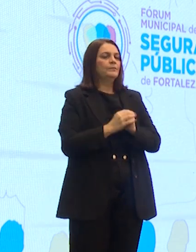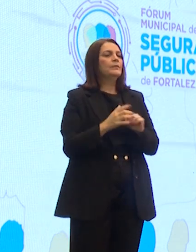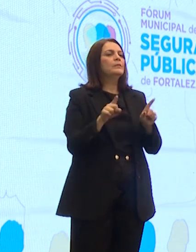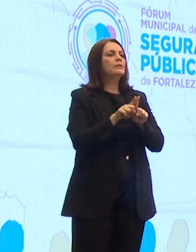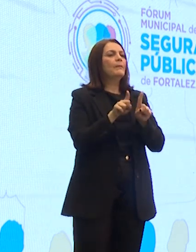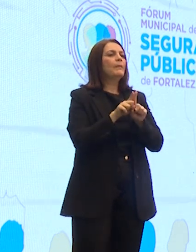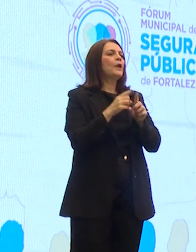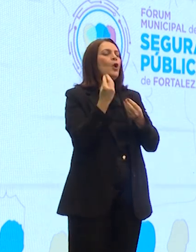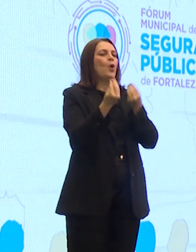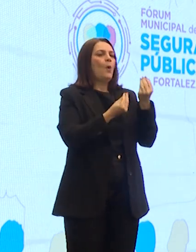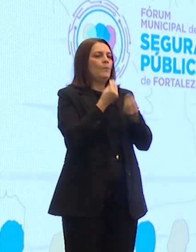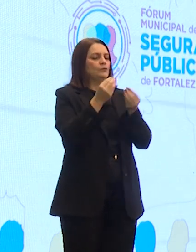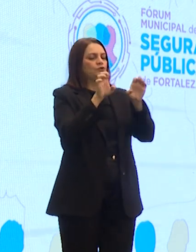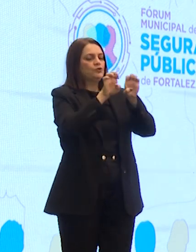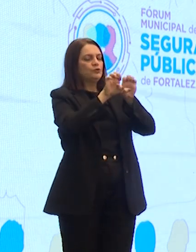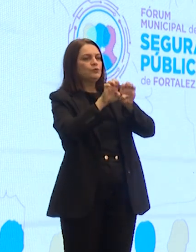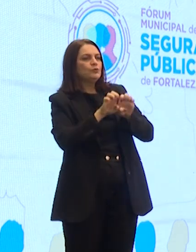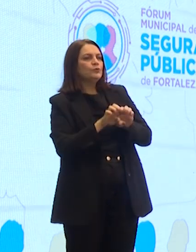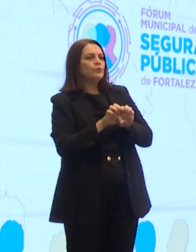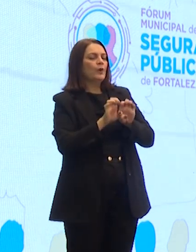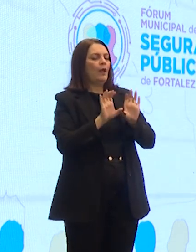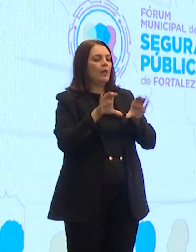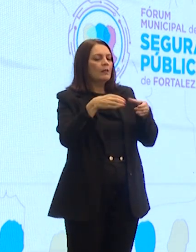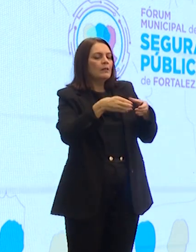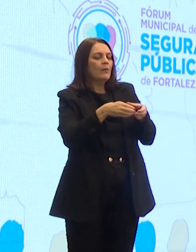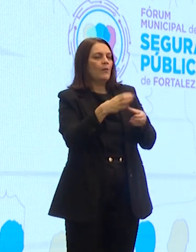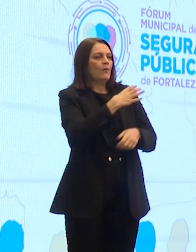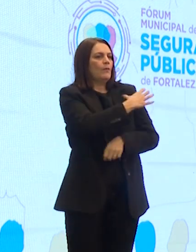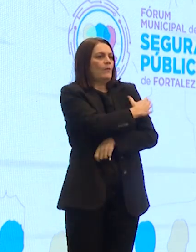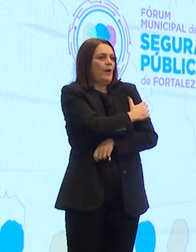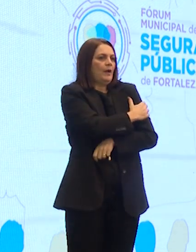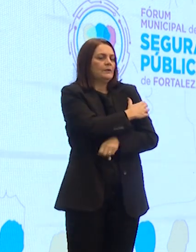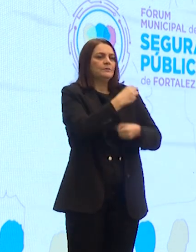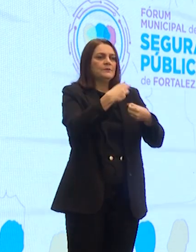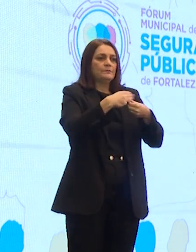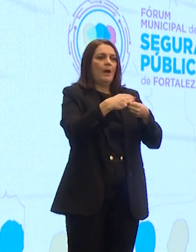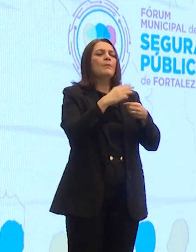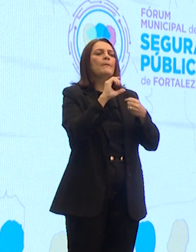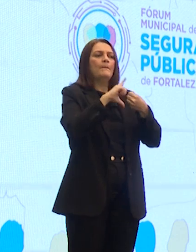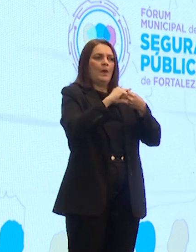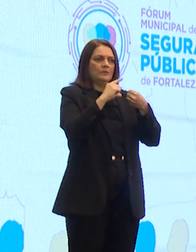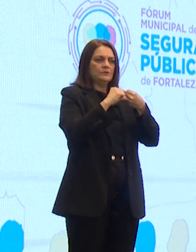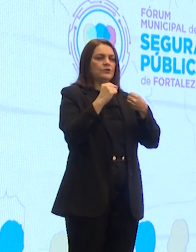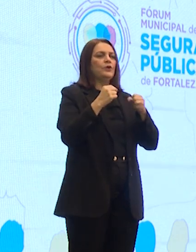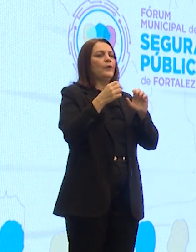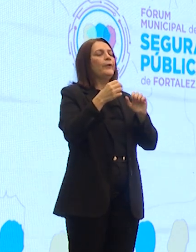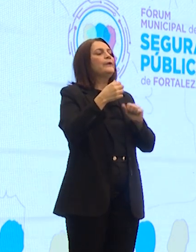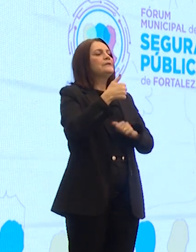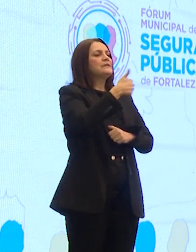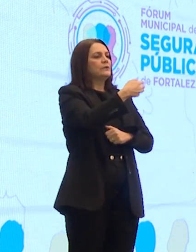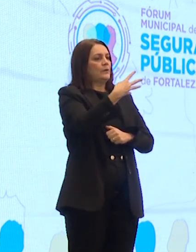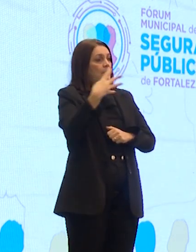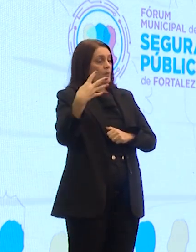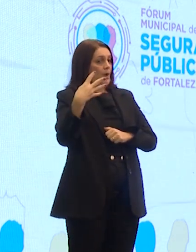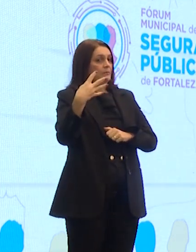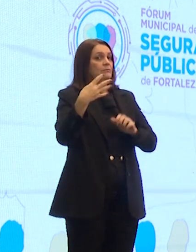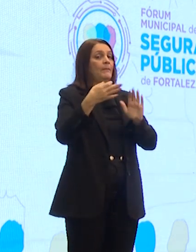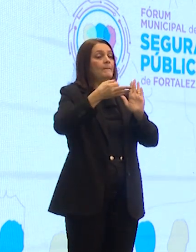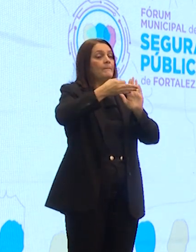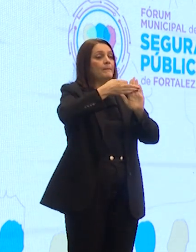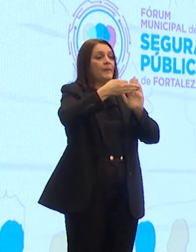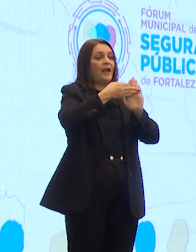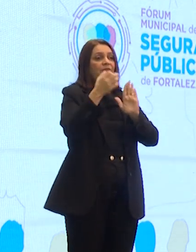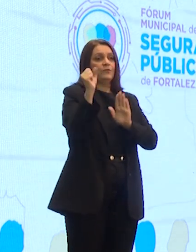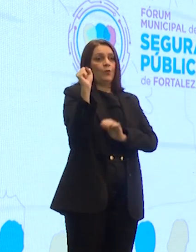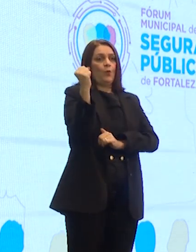guardas municipais. Vocês podem ir no artigo 144, parágrafo 8º da Constituição.